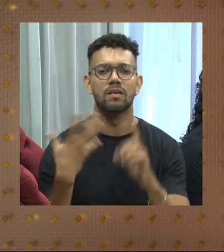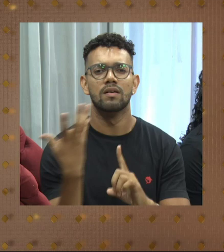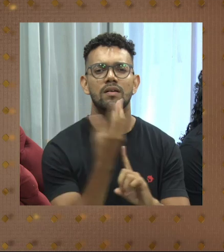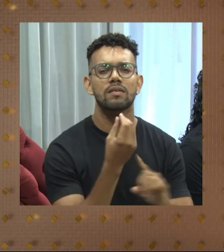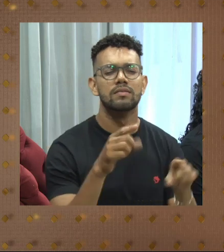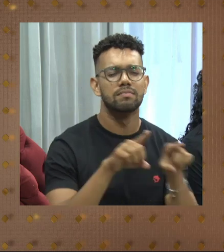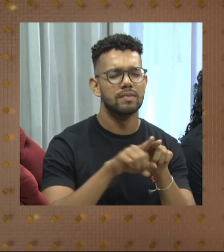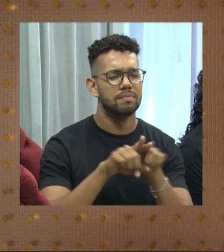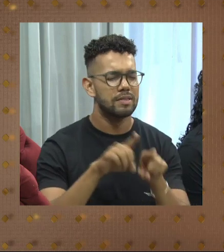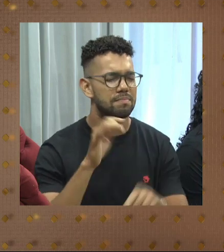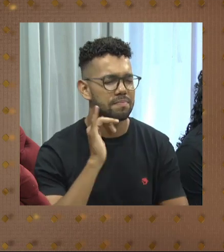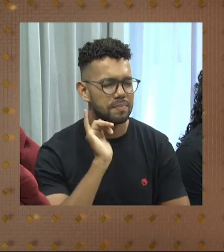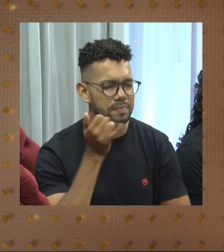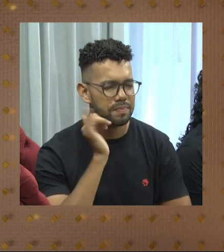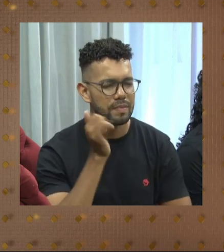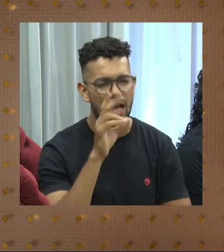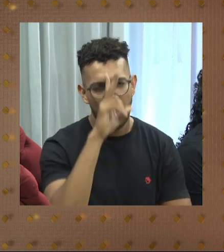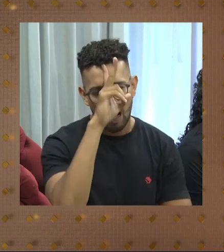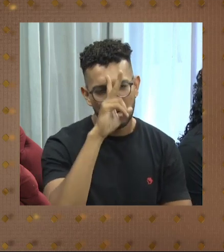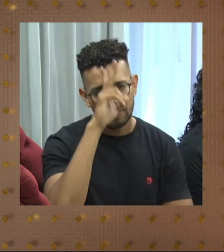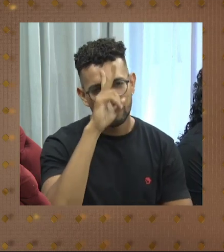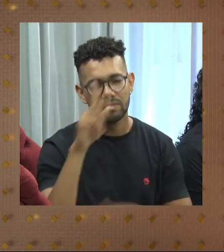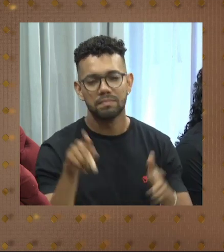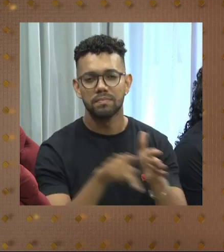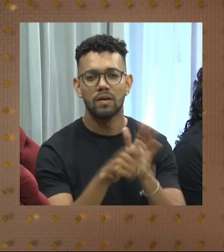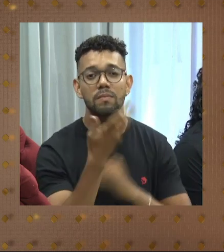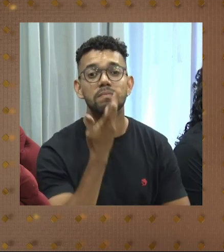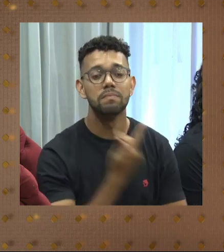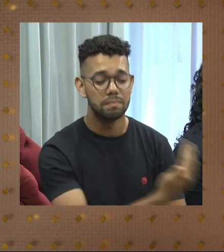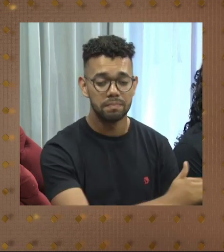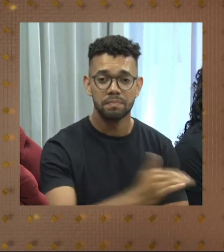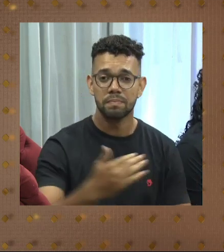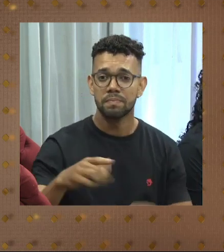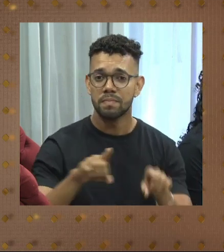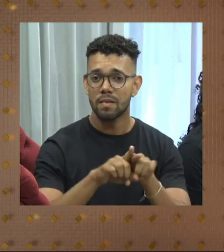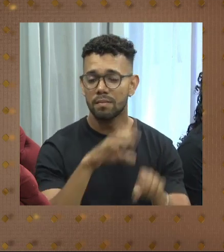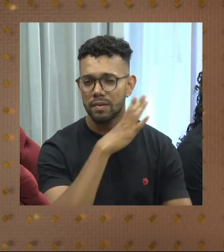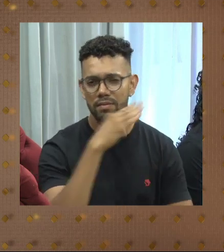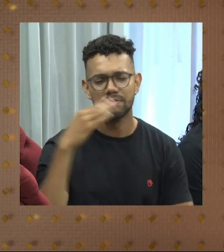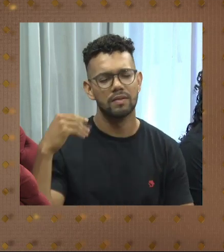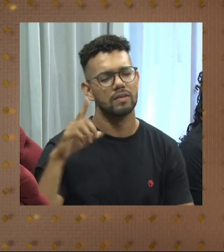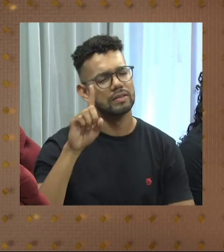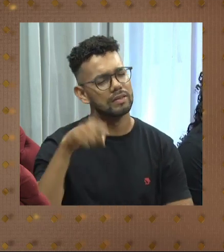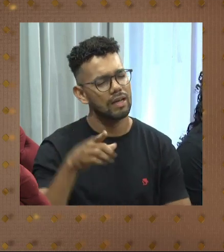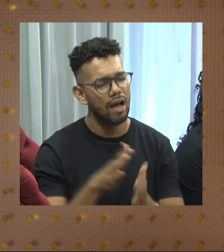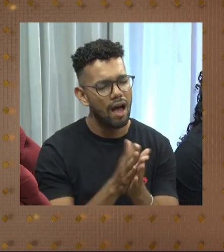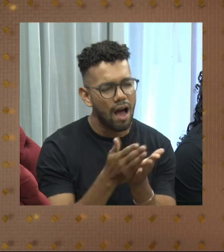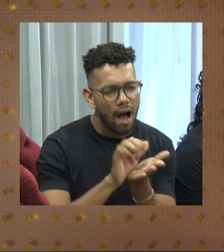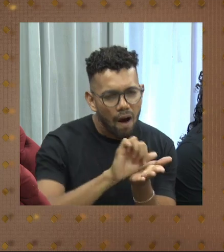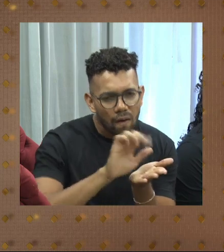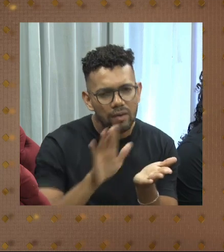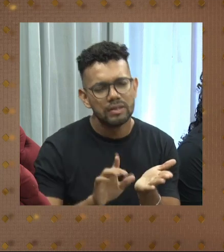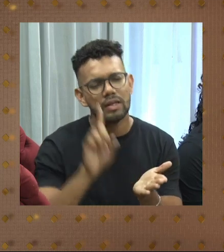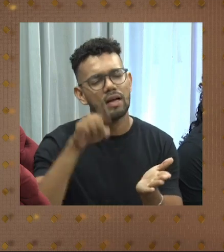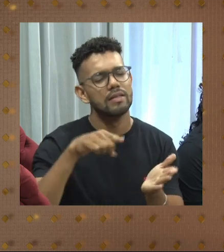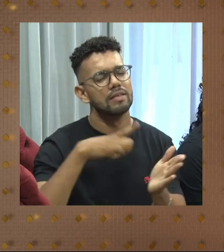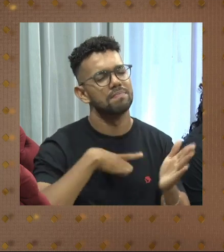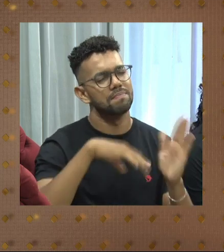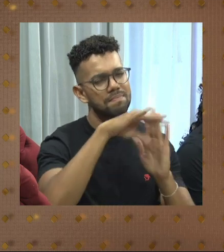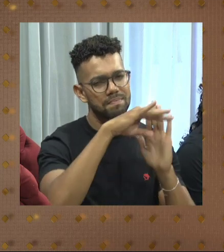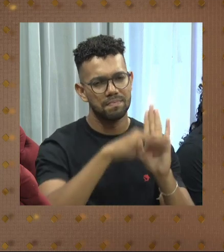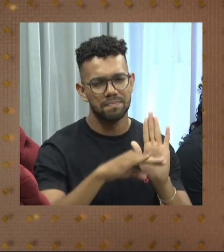de história, uma programação específica para as crianças e pré-adolescentes, que é o Salipinho. Então, tem toda uma